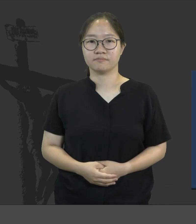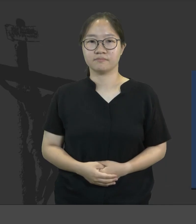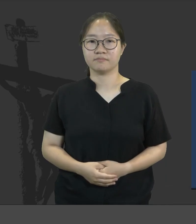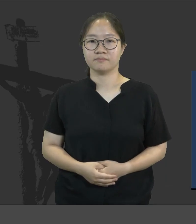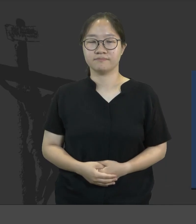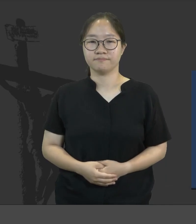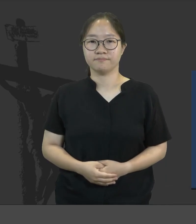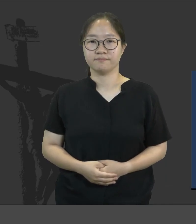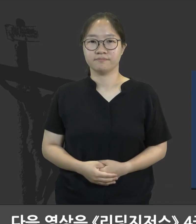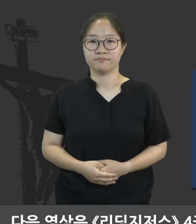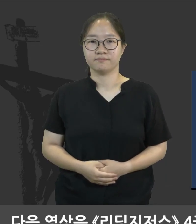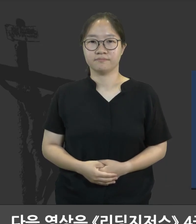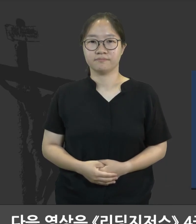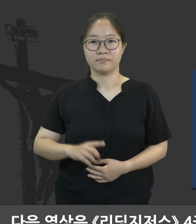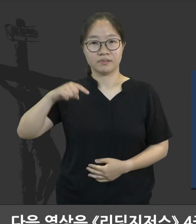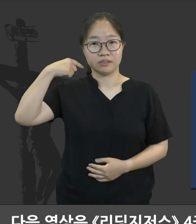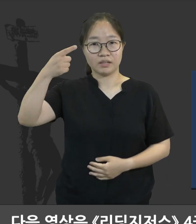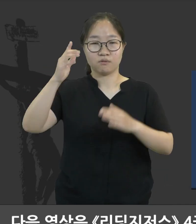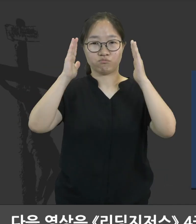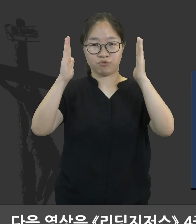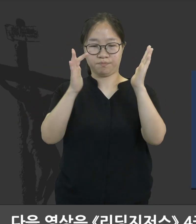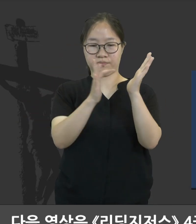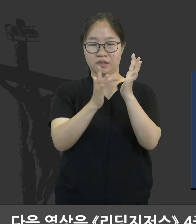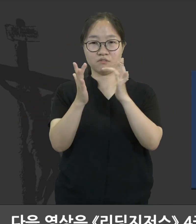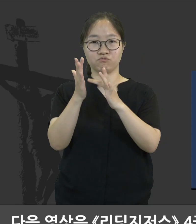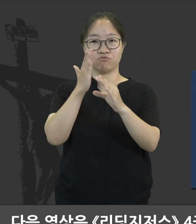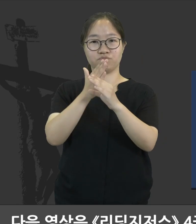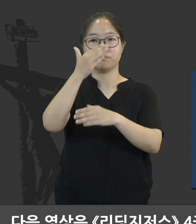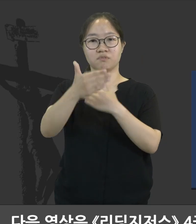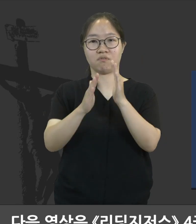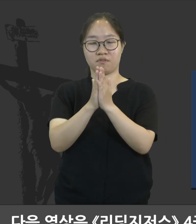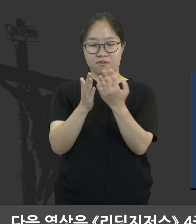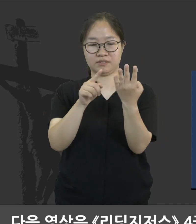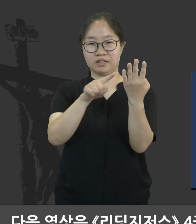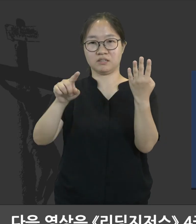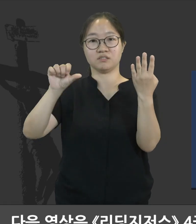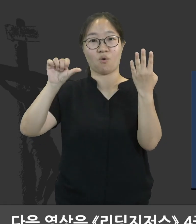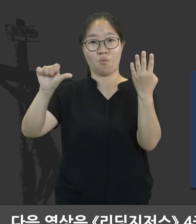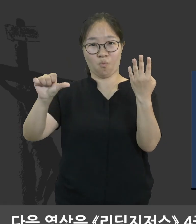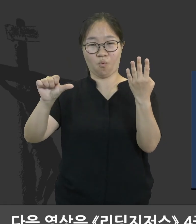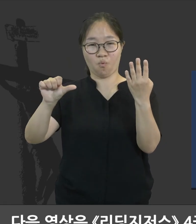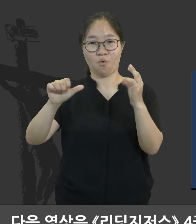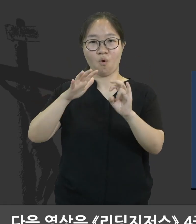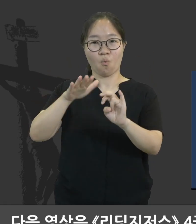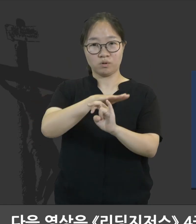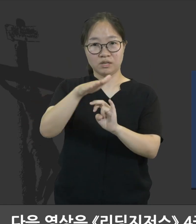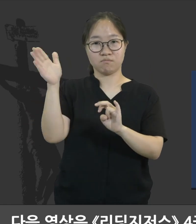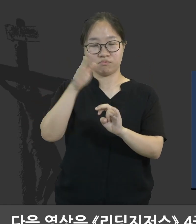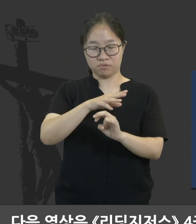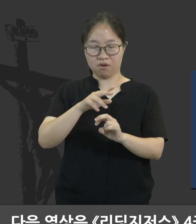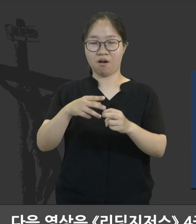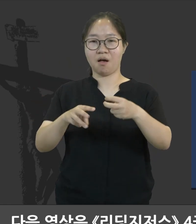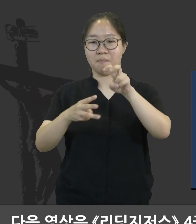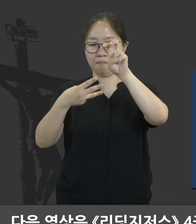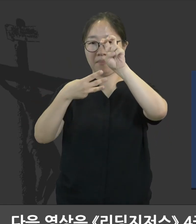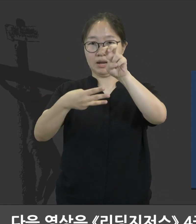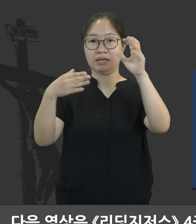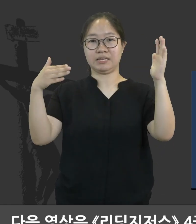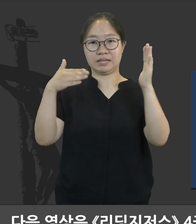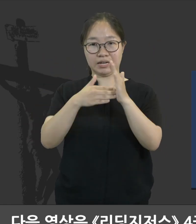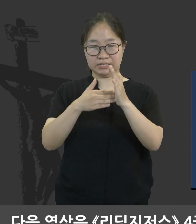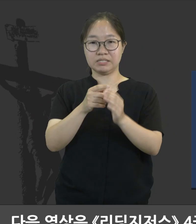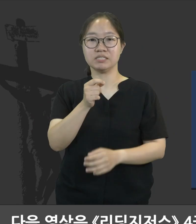다음 영상은 리딩 지저스 4권의 그 마지막 수업으로 호세아부터 말라기까지의 소선지서들을